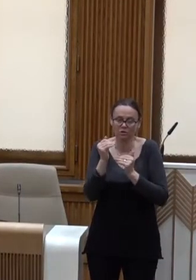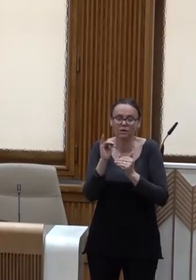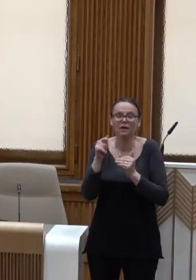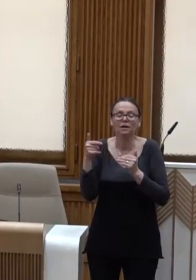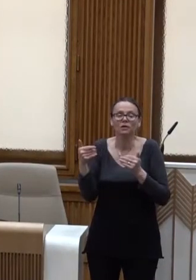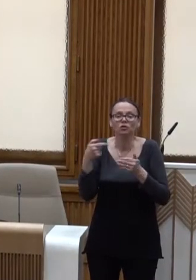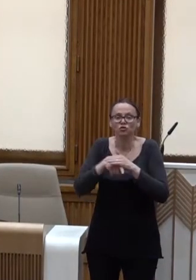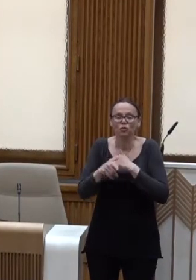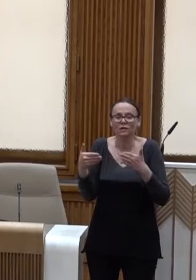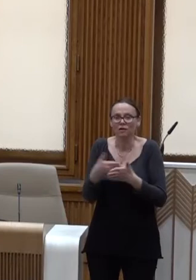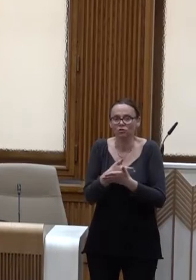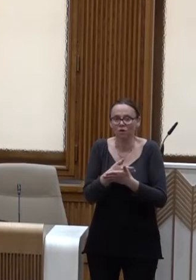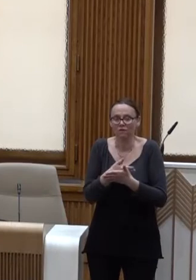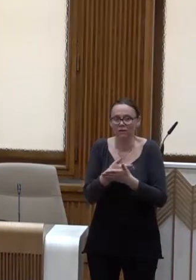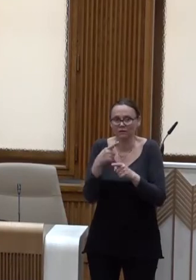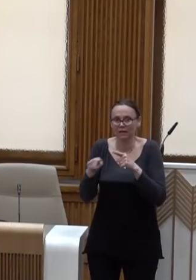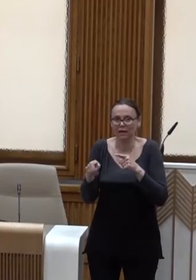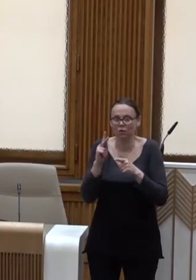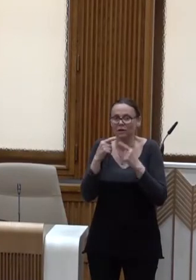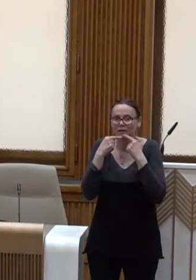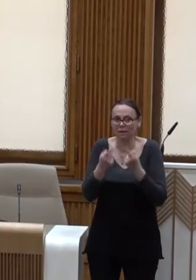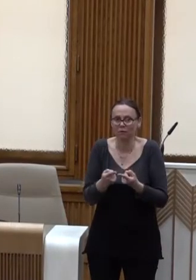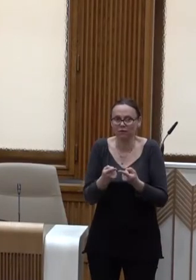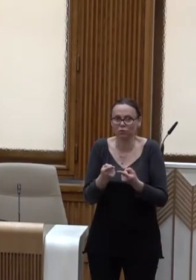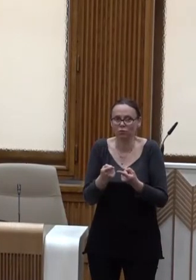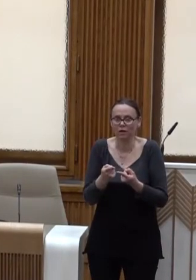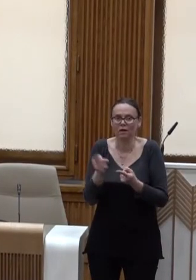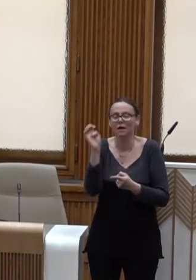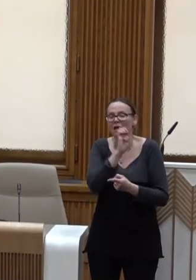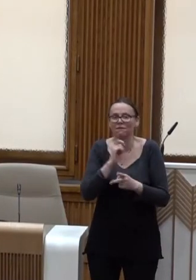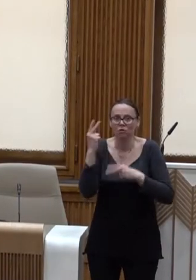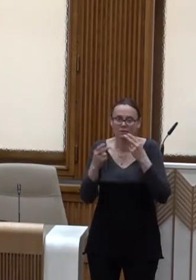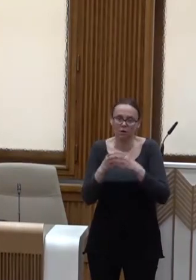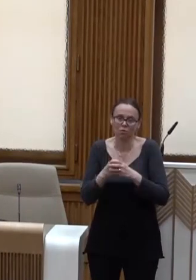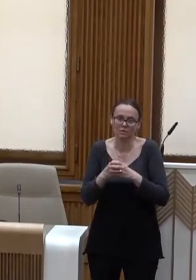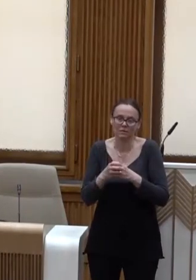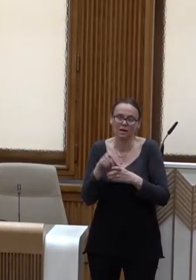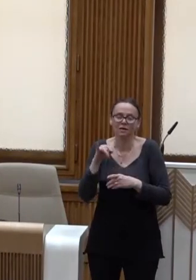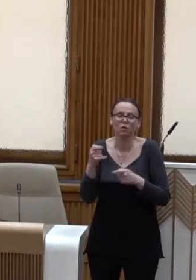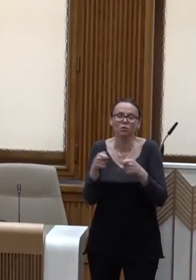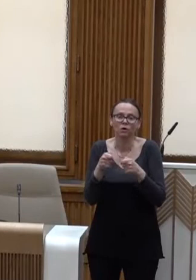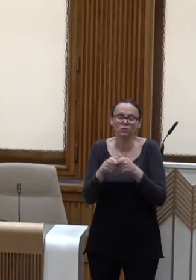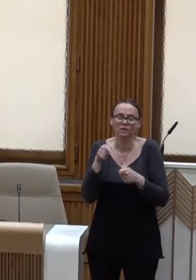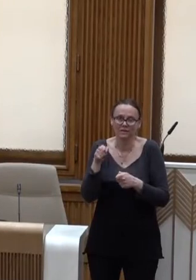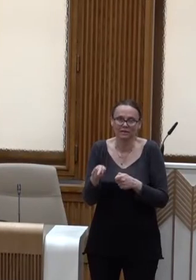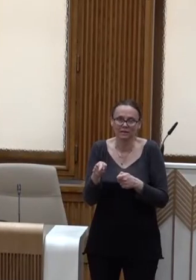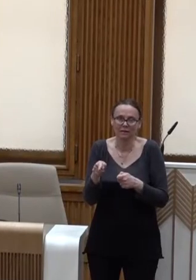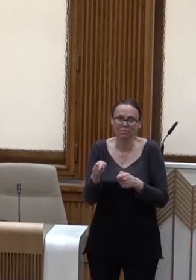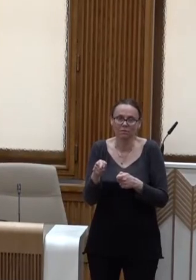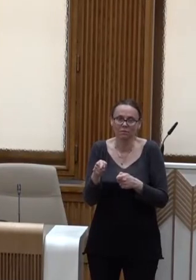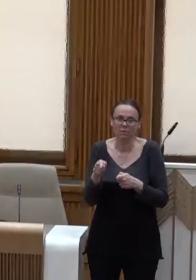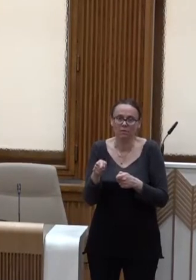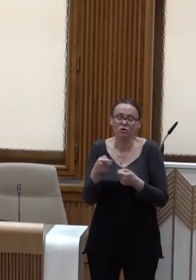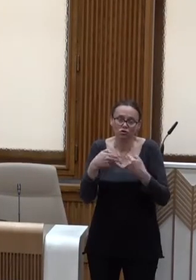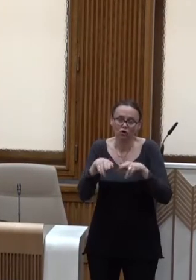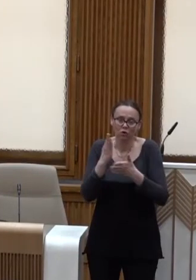novih pač okvirov, ki jih napoveduje Evropska komisija. Tako da v zvezi s tem so odgovori